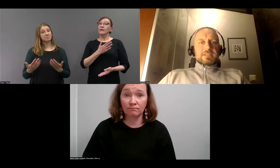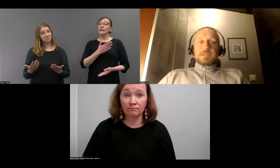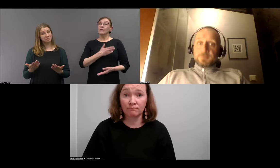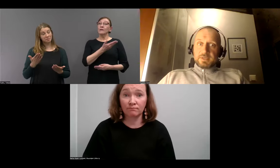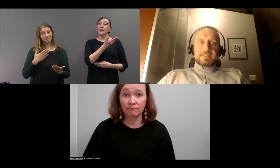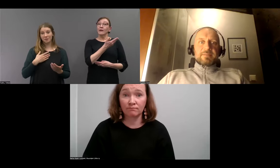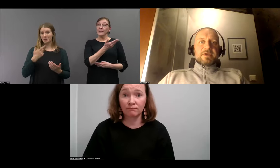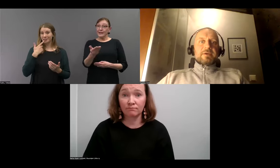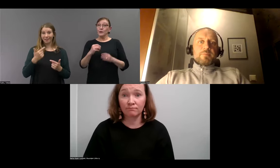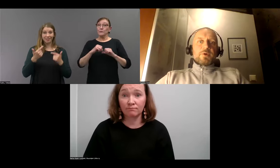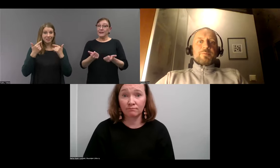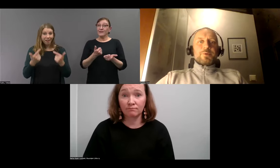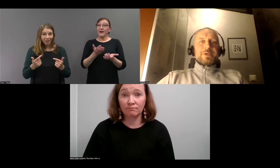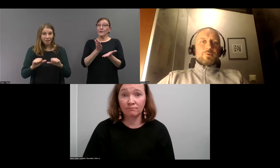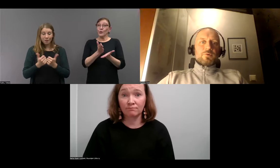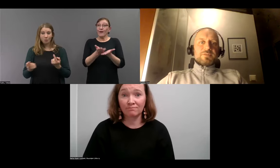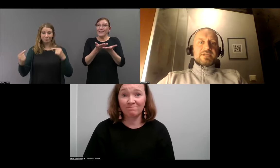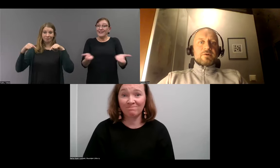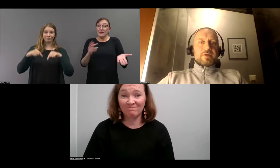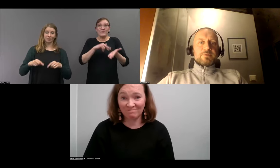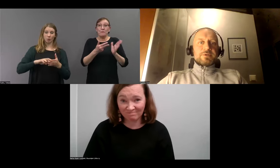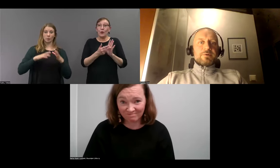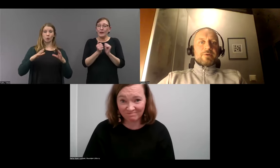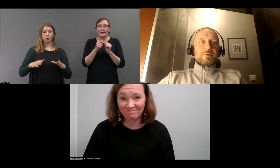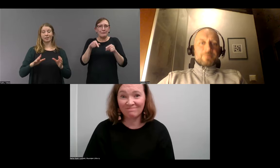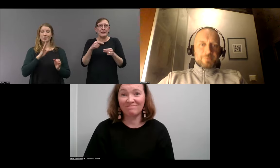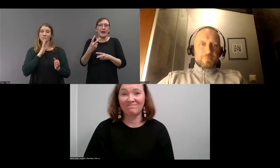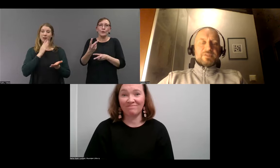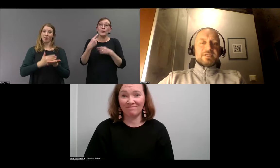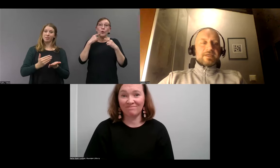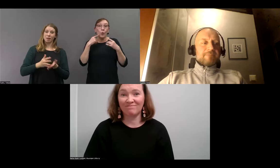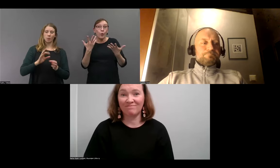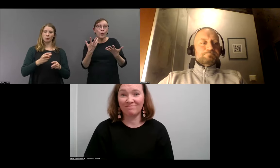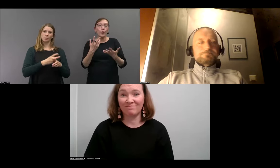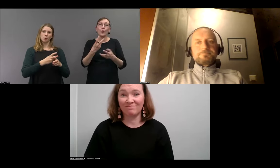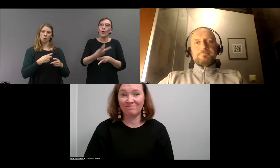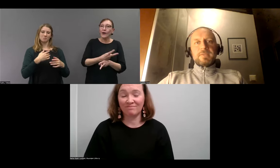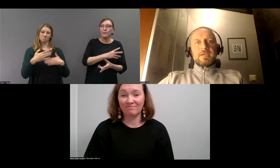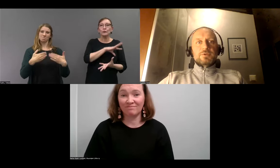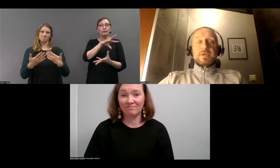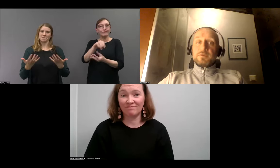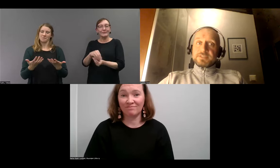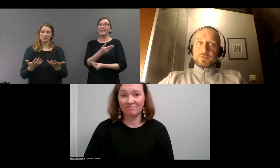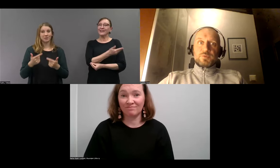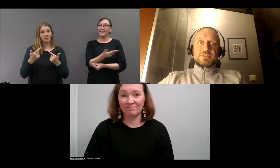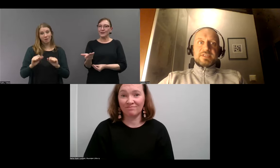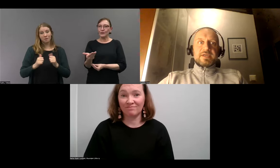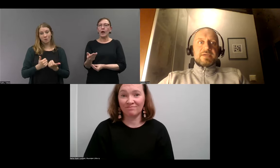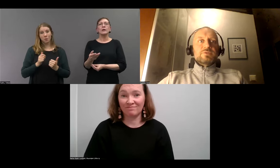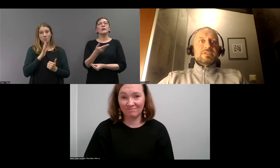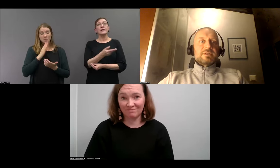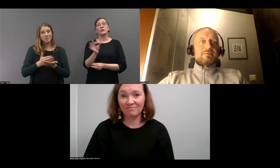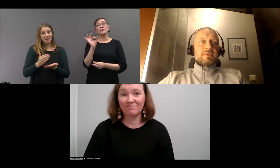kiitos, että sain tulla esittämään projektin kuulumisia ja kokeilun kuulumisia. Ja kiitos oikein hyvistä kysymyksistä